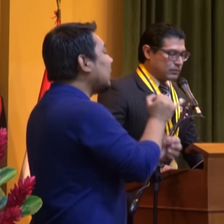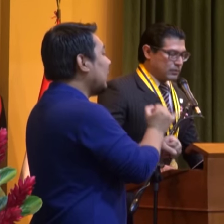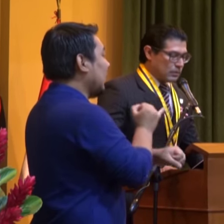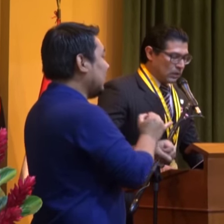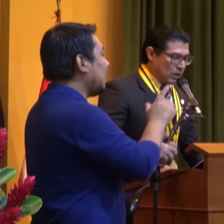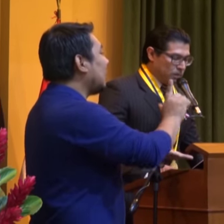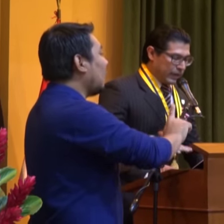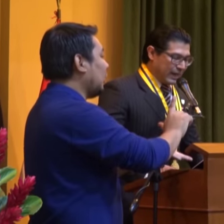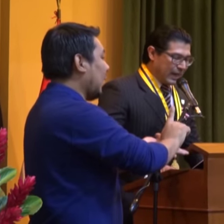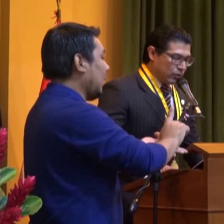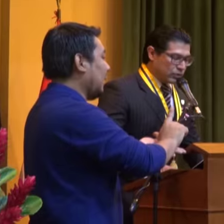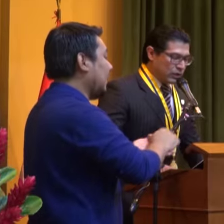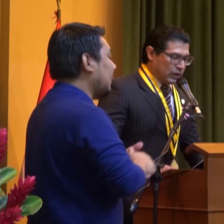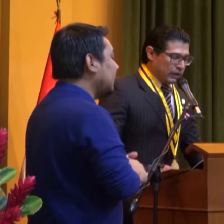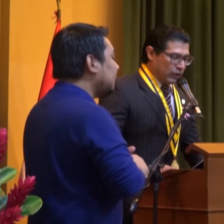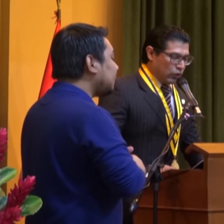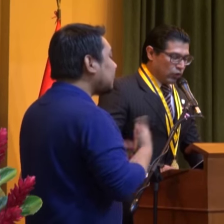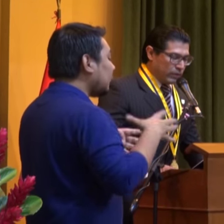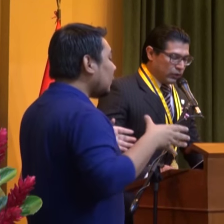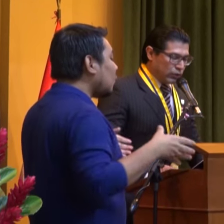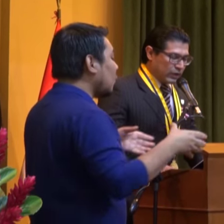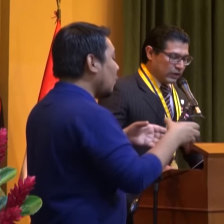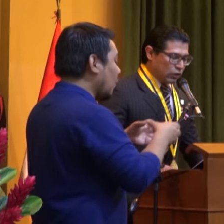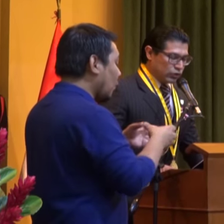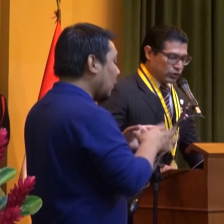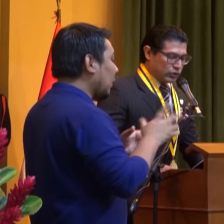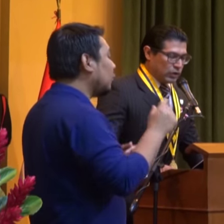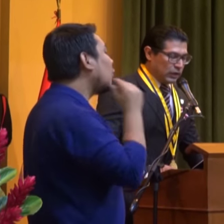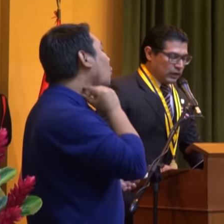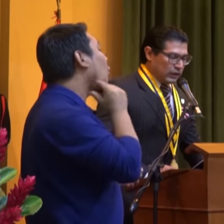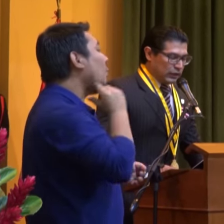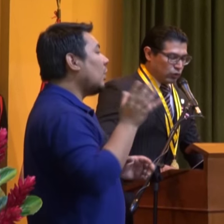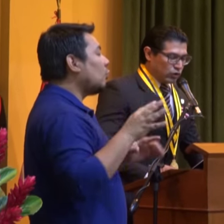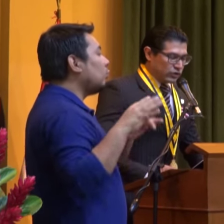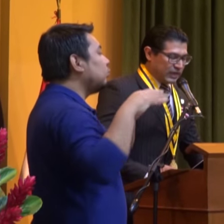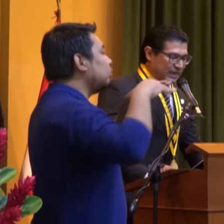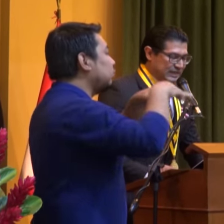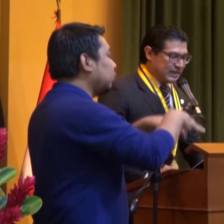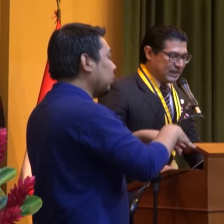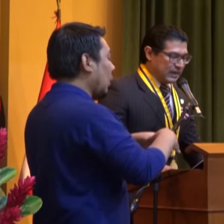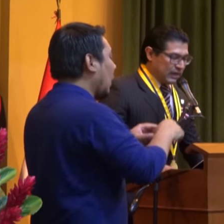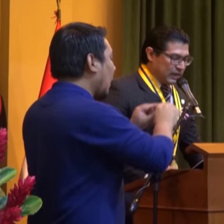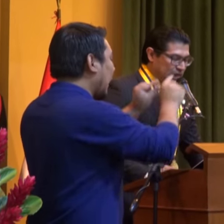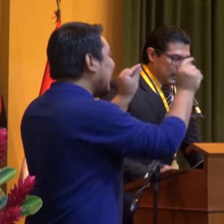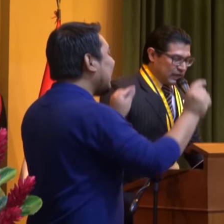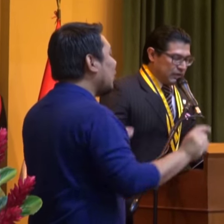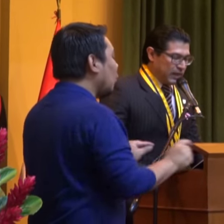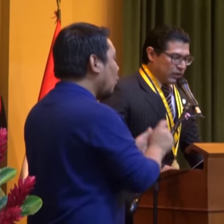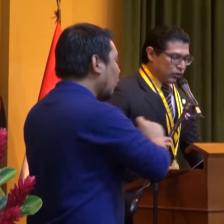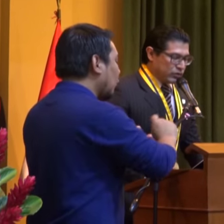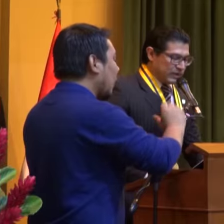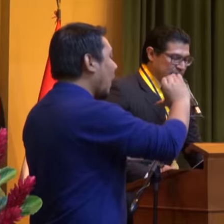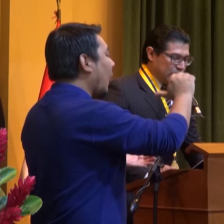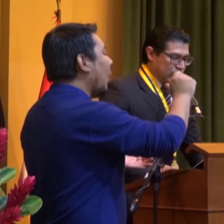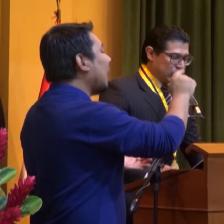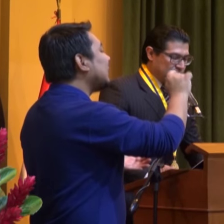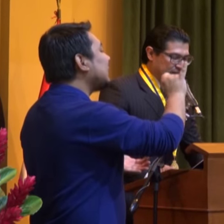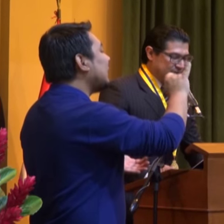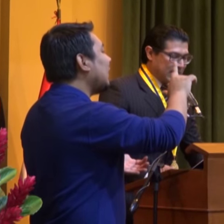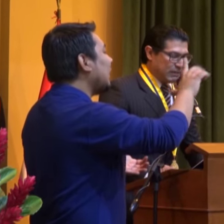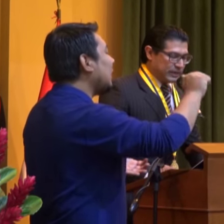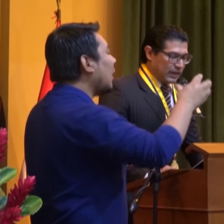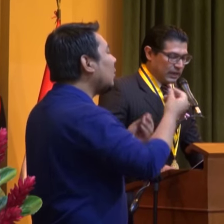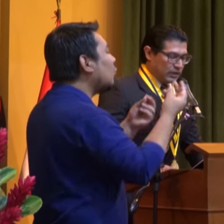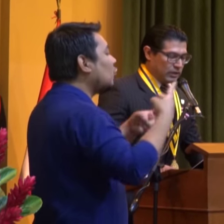Metropolitana, prelados de los conventos religiosos, títulos de Castilla y varios vecinos